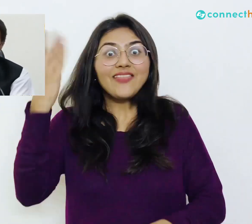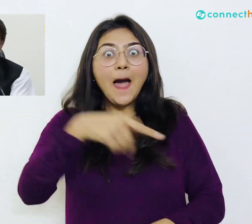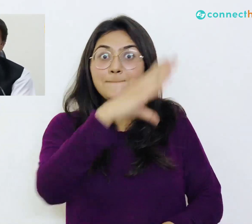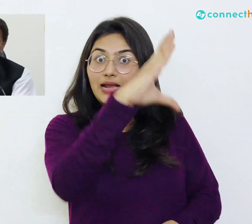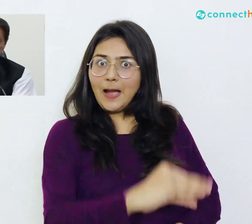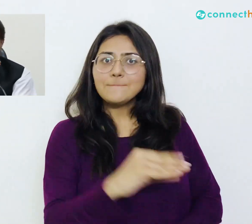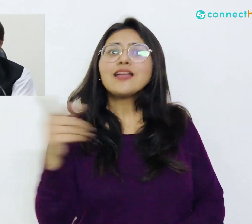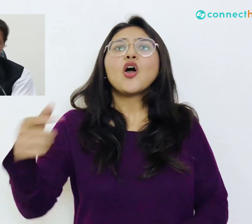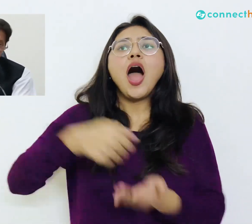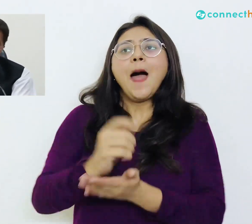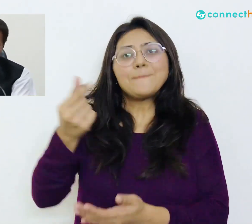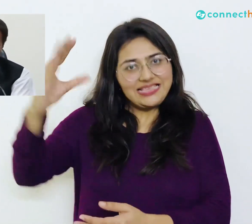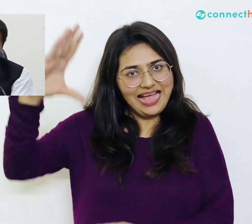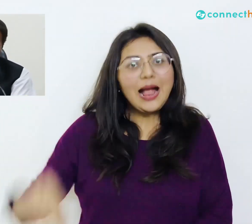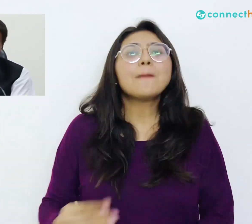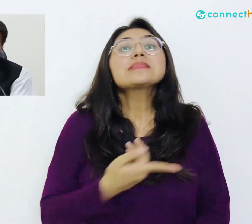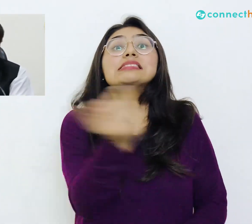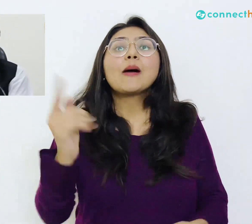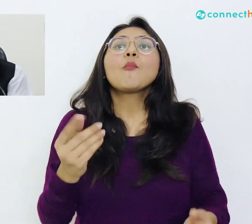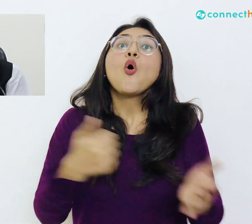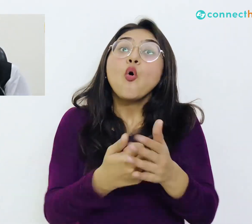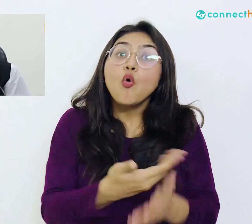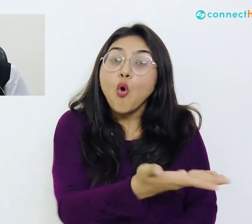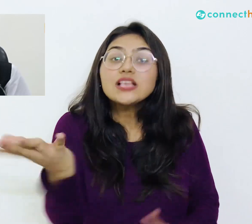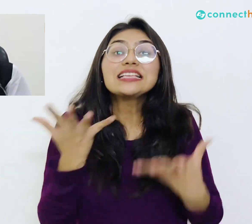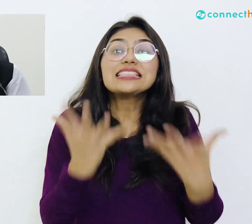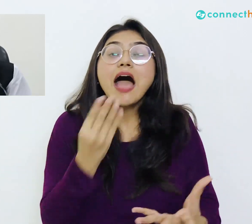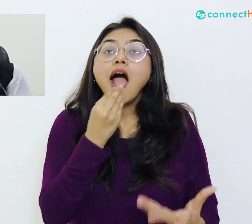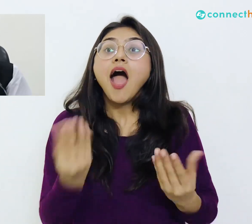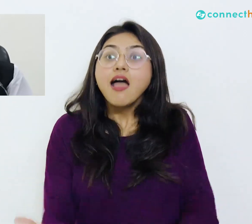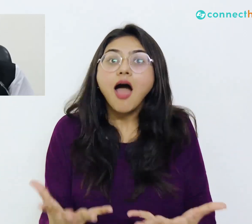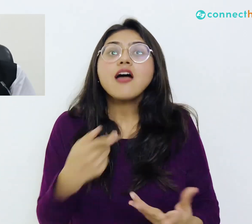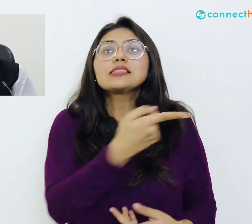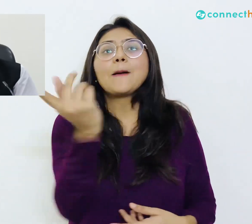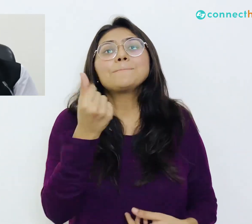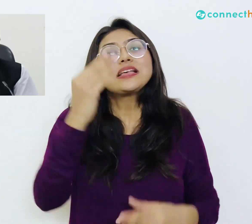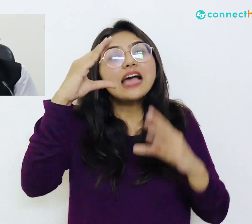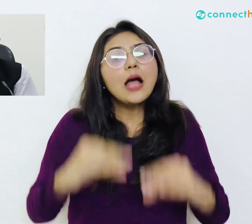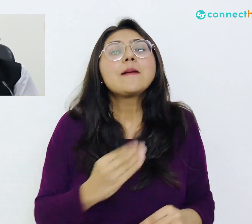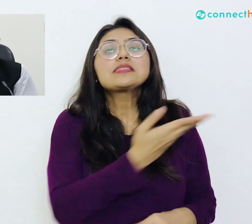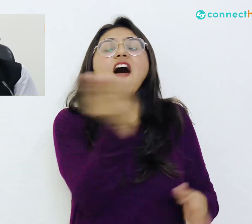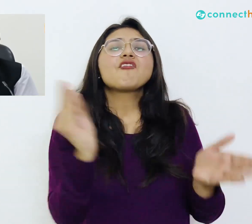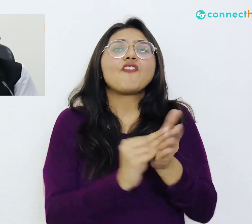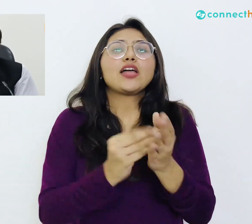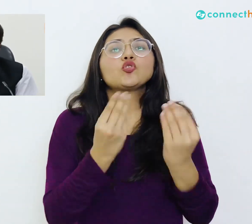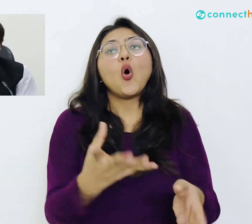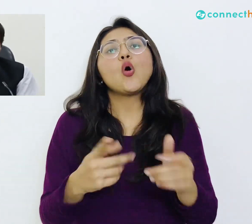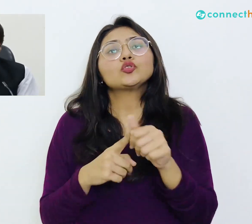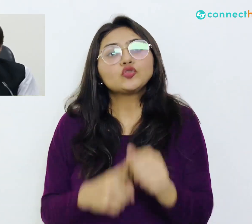جو اس فنڈ کا مقصد ہی یہ ہے کہ ہم زیادہ سے زیادہ لوگوں تک پہنچ سکیں.